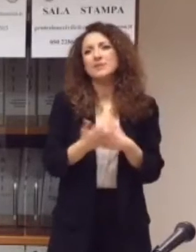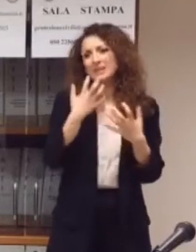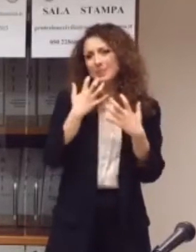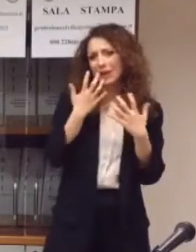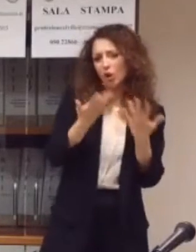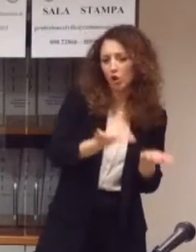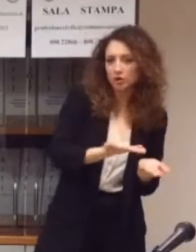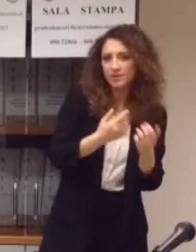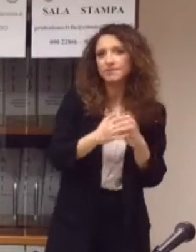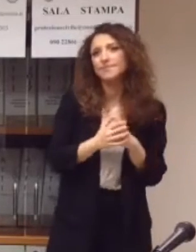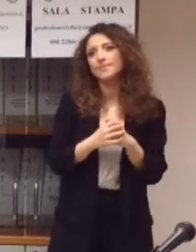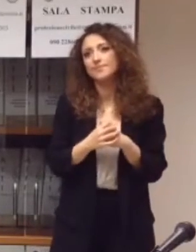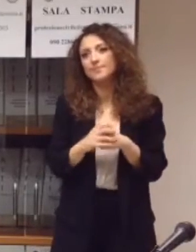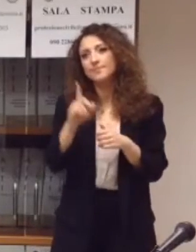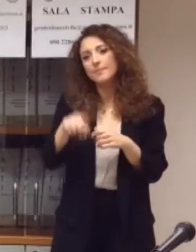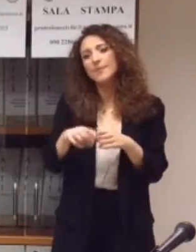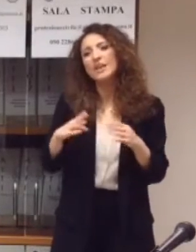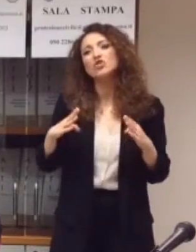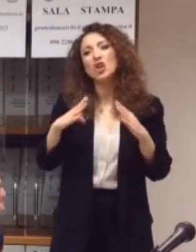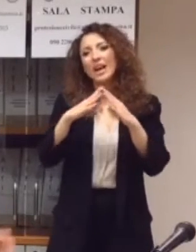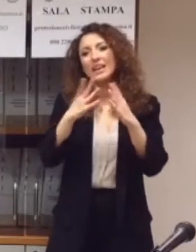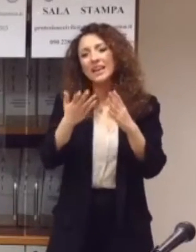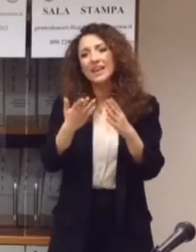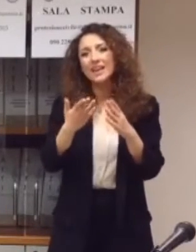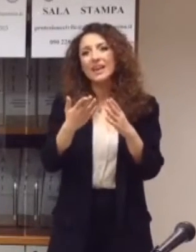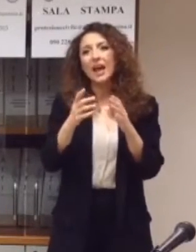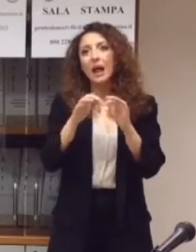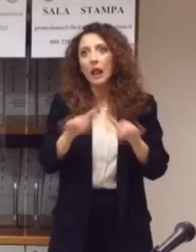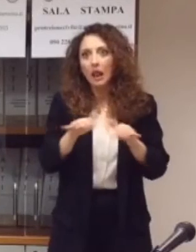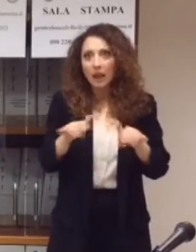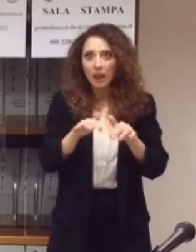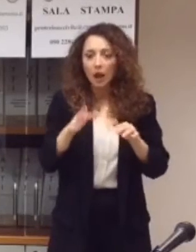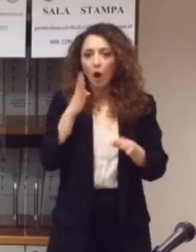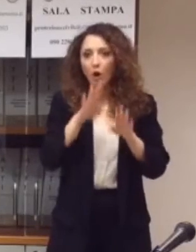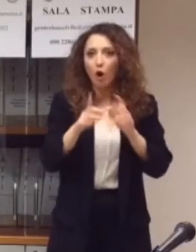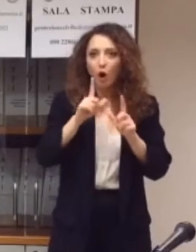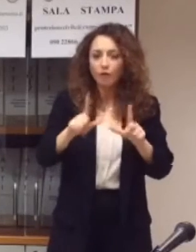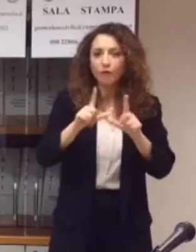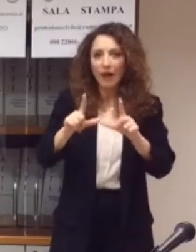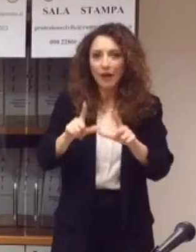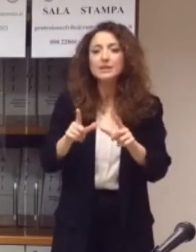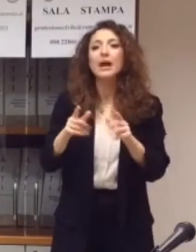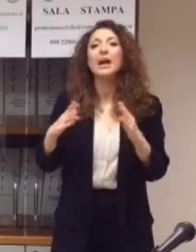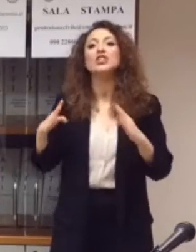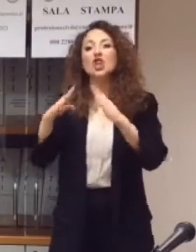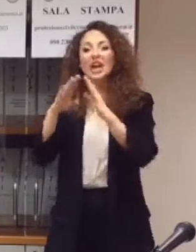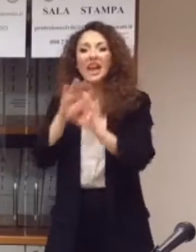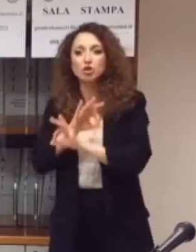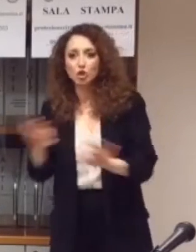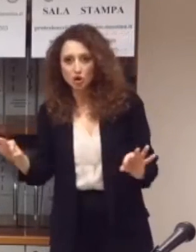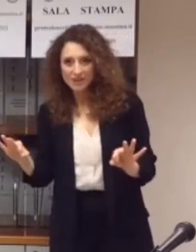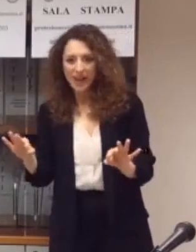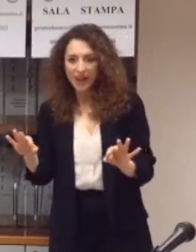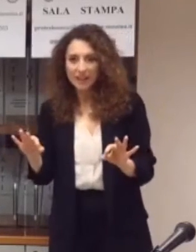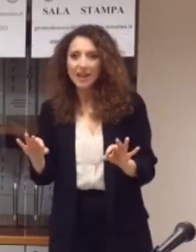spiritosissimi, anche qui alla gerarchia dei leoni da tastiera, alla gerarchia delle stronzate, che